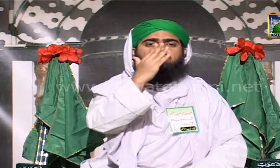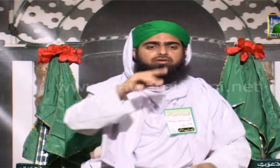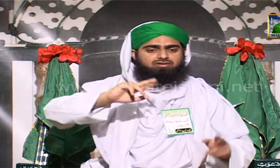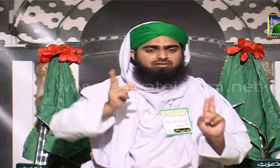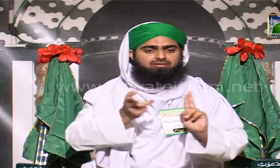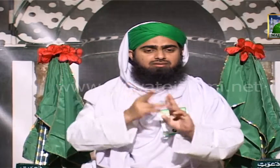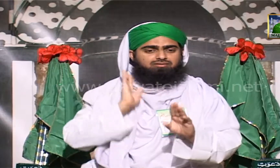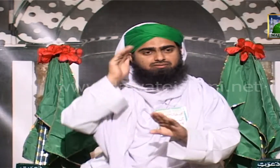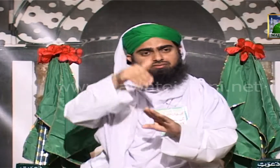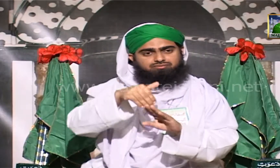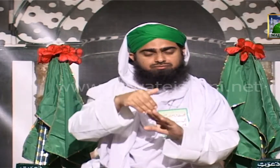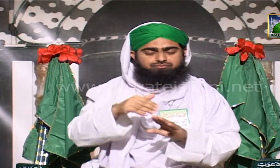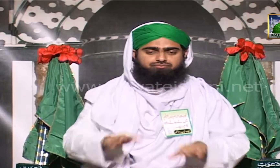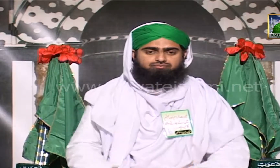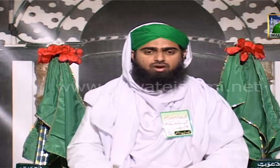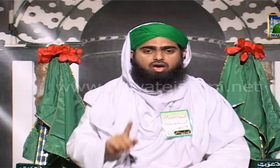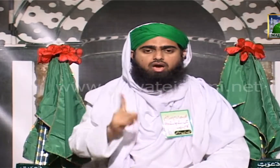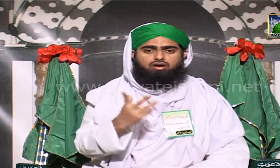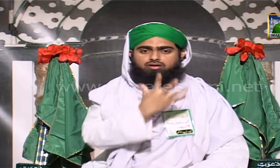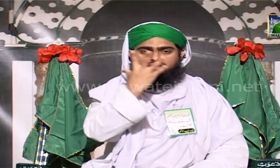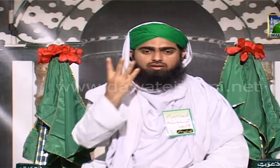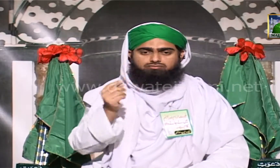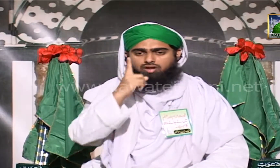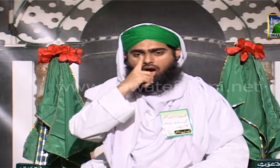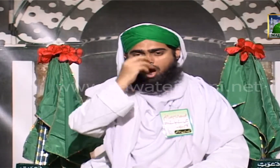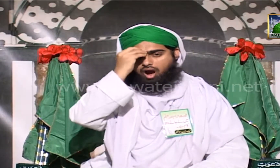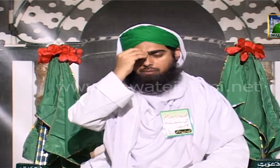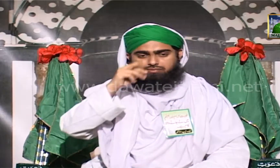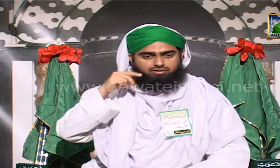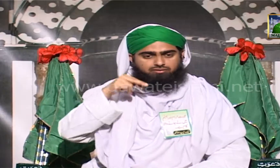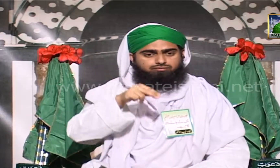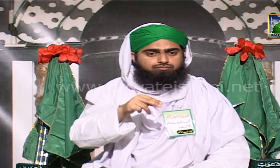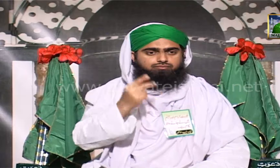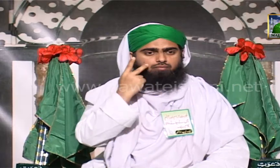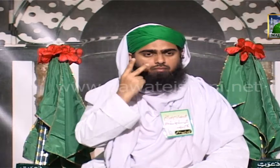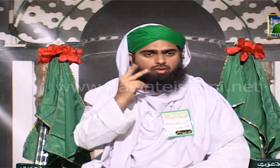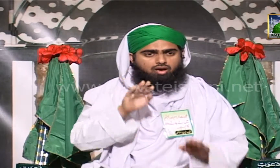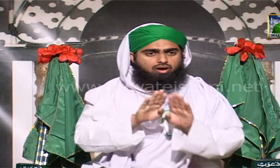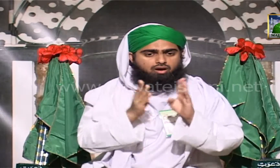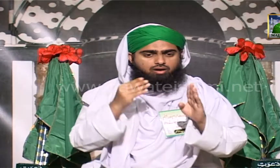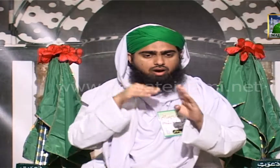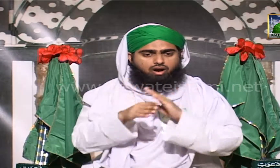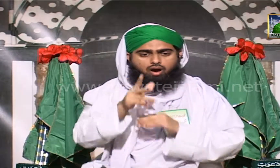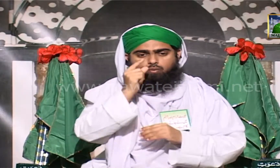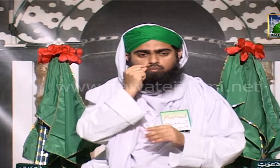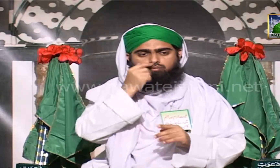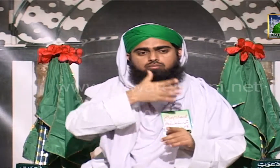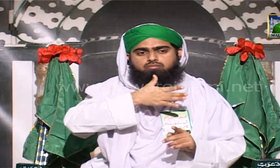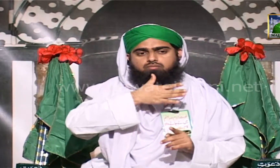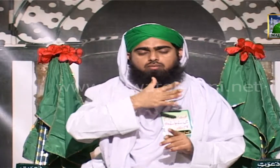ایک بار جب ماں آئی تو وہ نفل کی نیت باندھے نماز